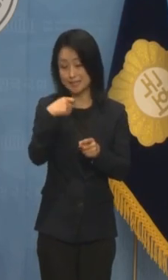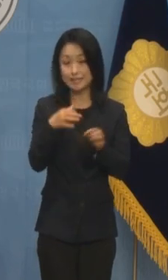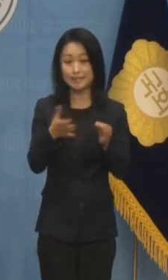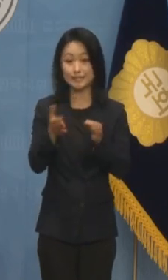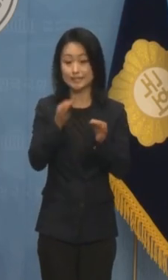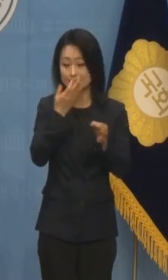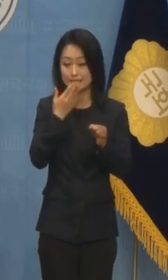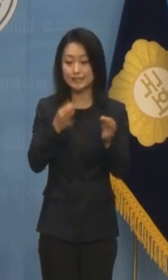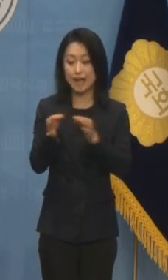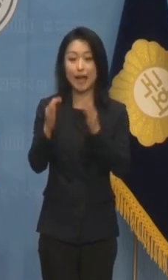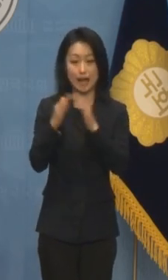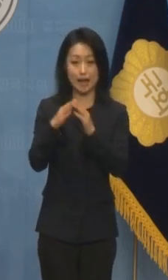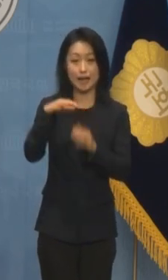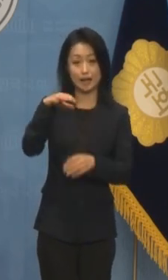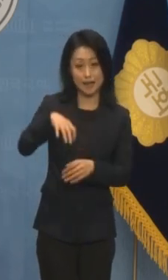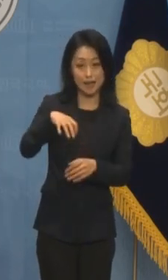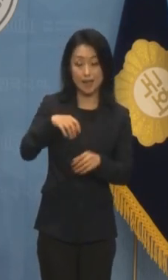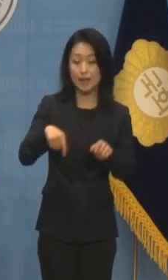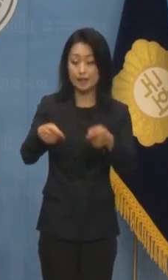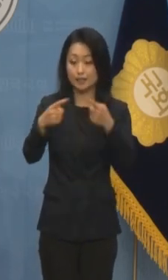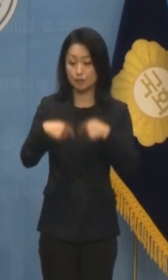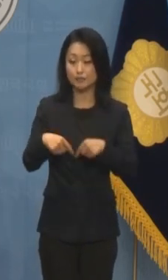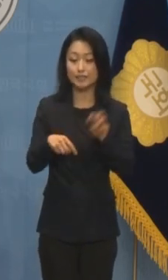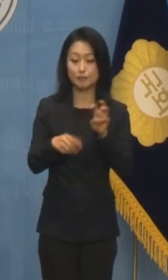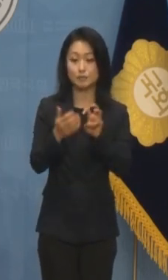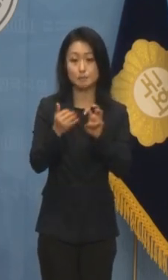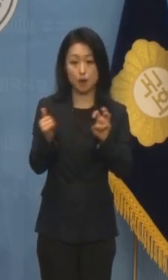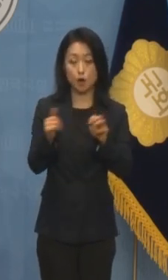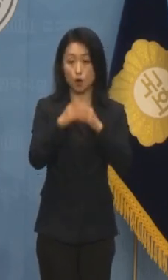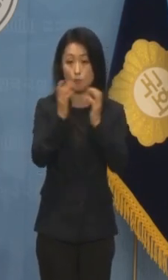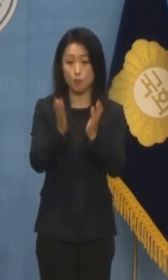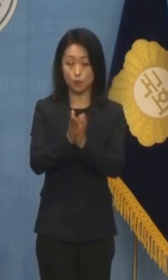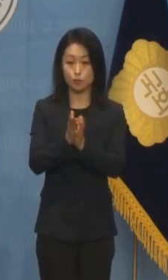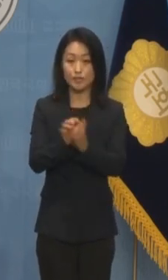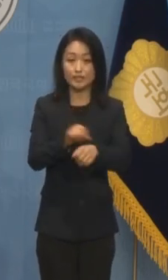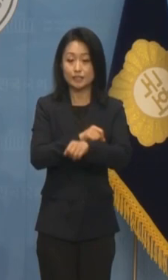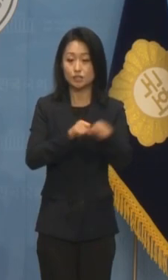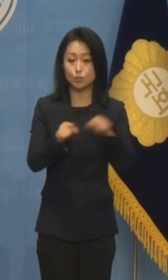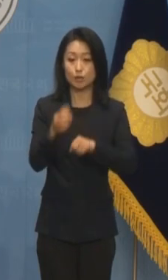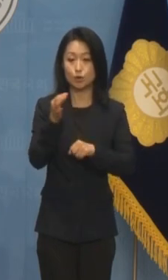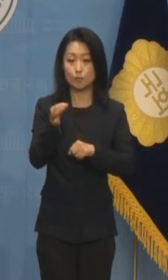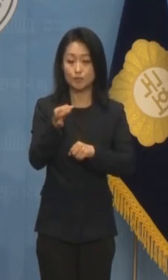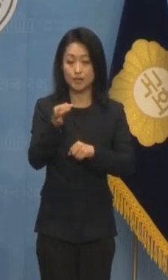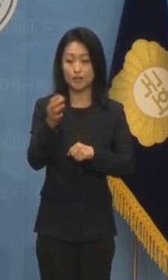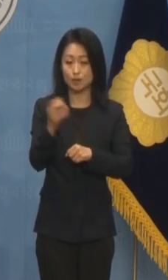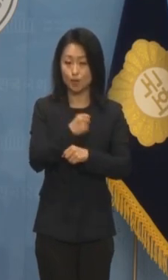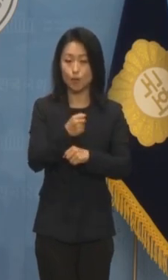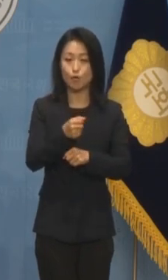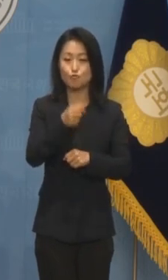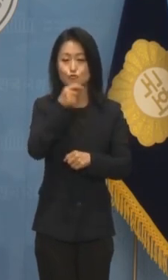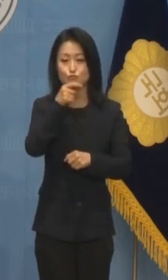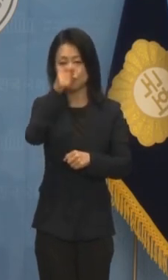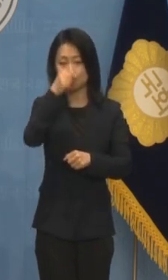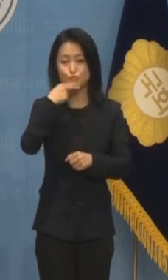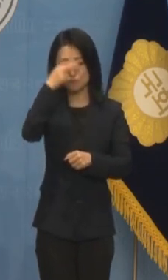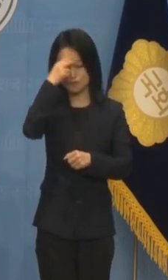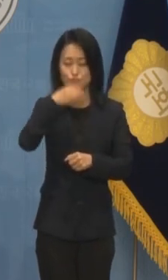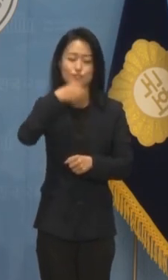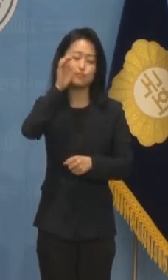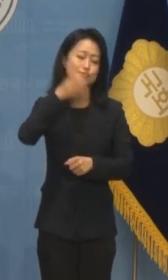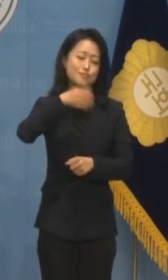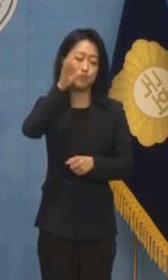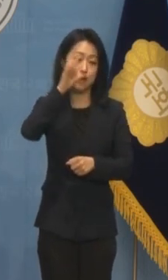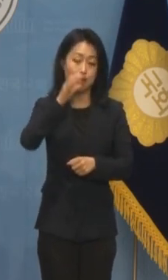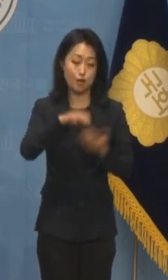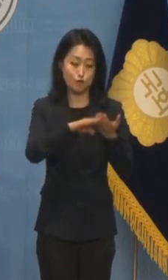있었던 일입니다. 참석자 30여 명이 모두 특활비에 만취하여 부장검사가 후배